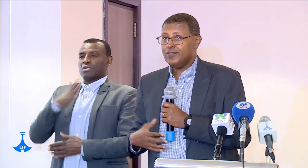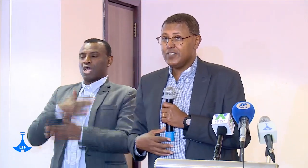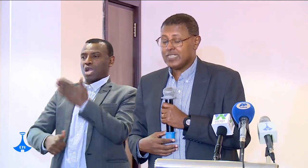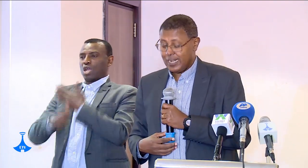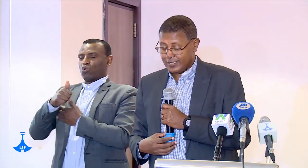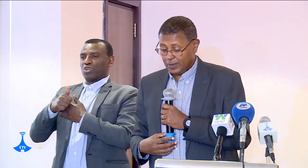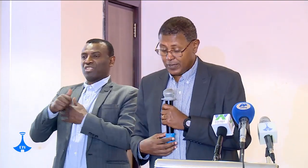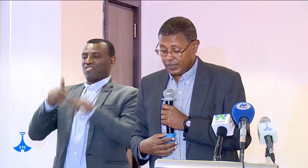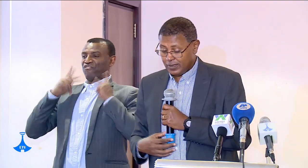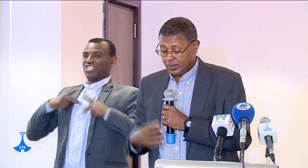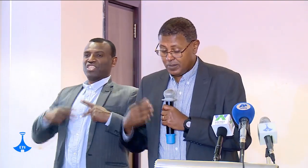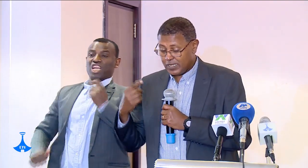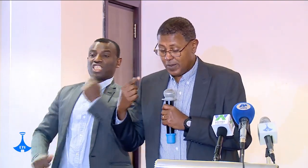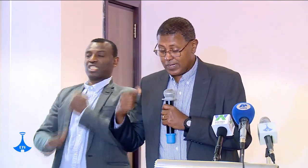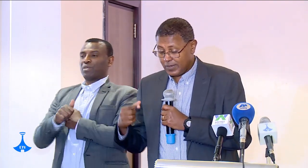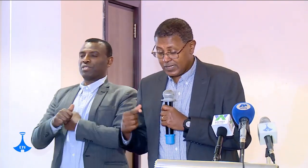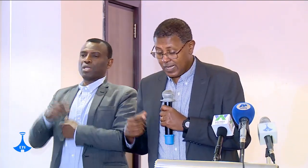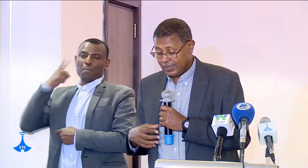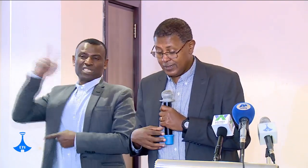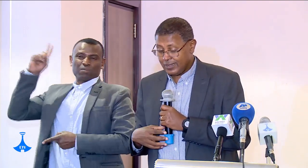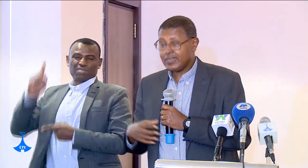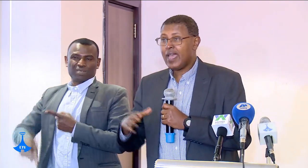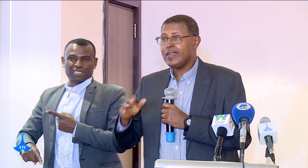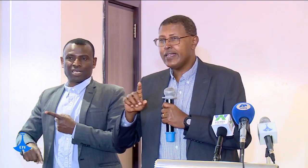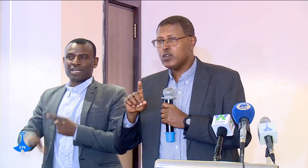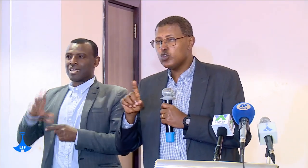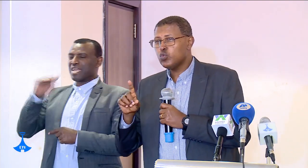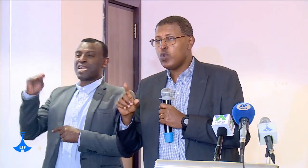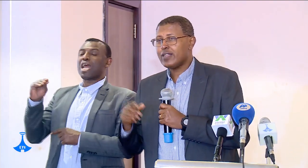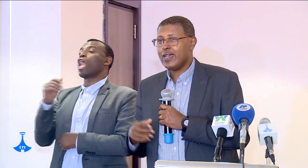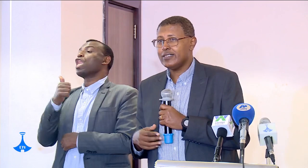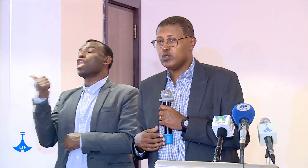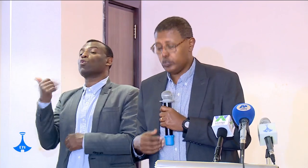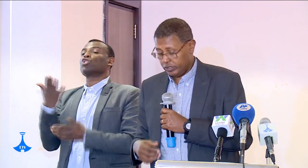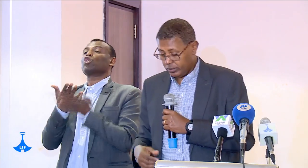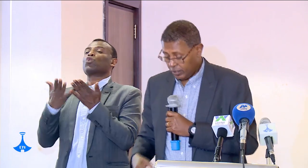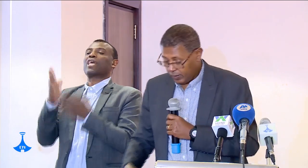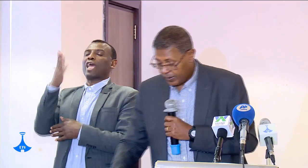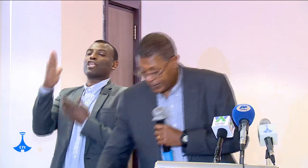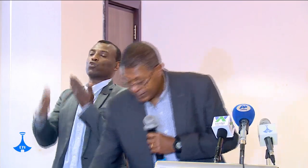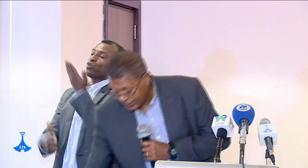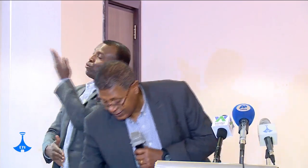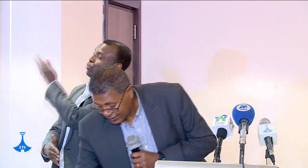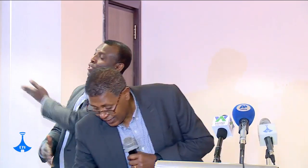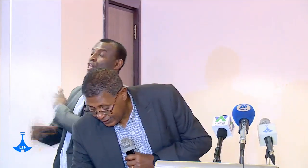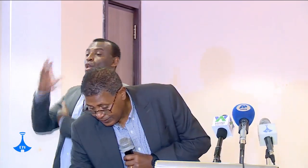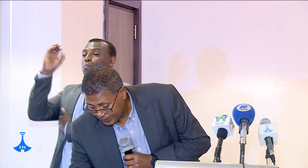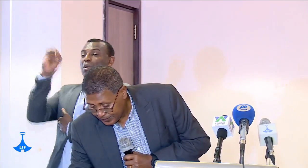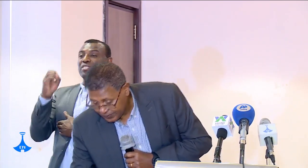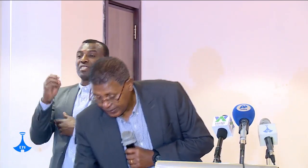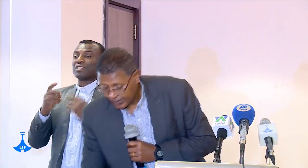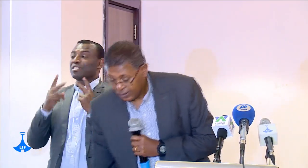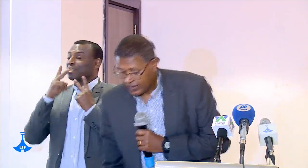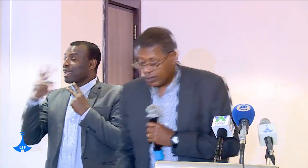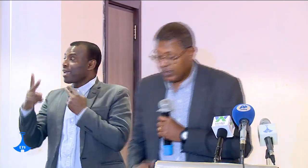የአካል ጉዳት ፊዚካል ዲሳቢሊቲ መስማት መሳን እና ሌሎች ጉዳት አይነቶች በፐርሰንት ስታይ